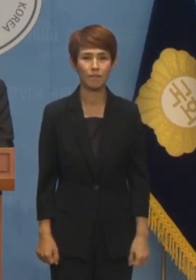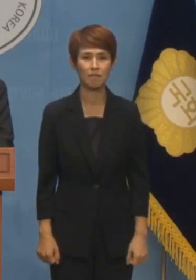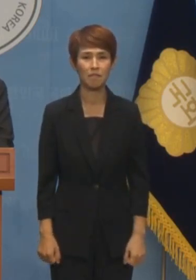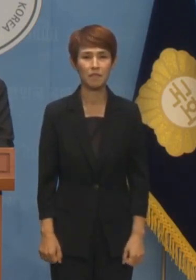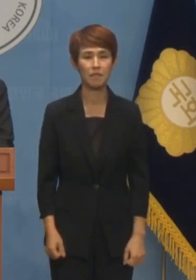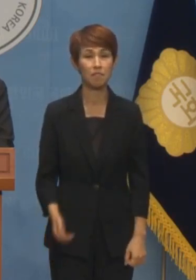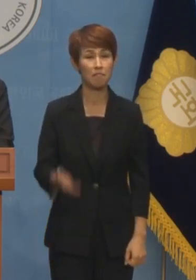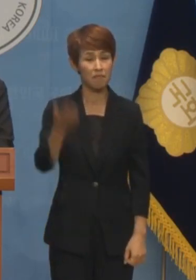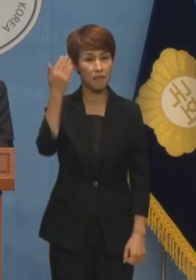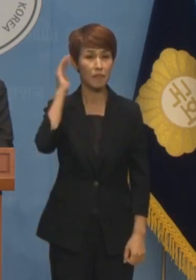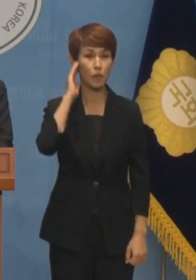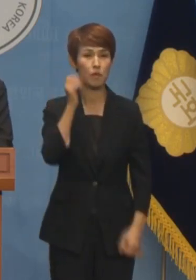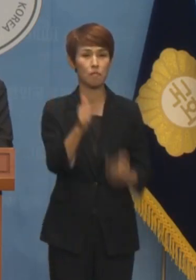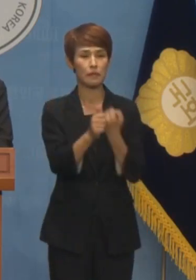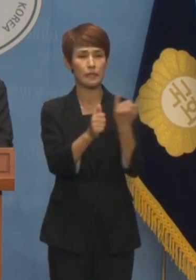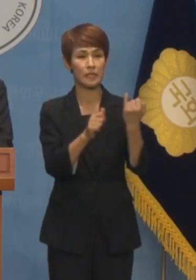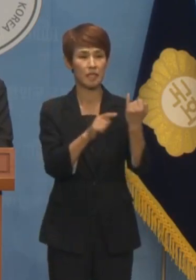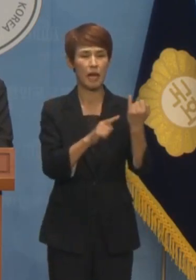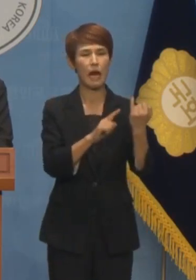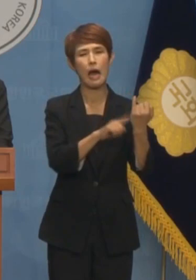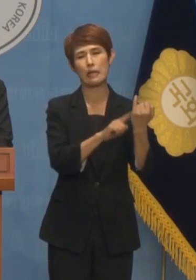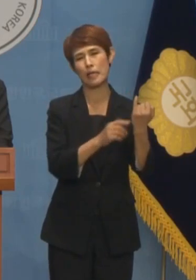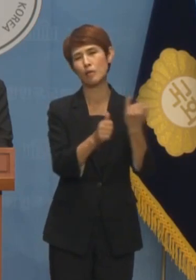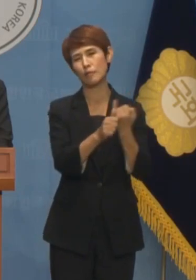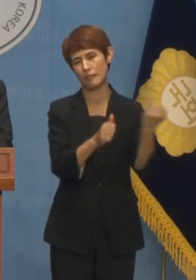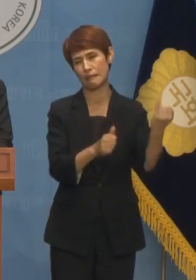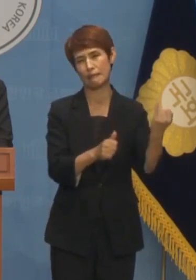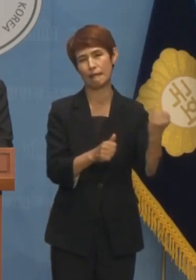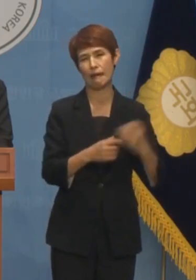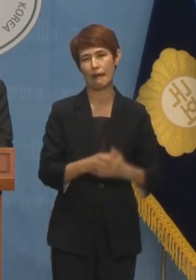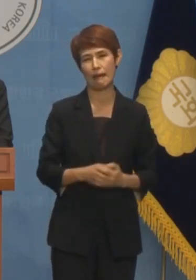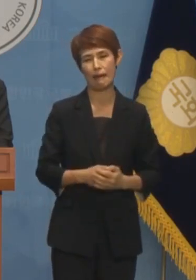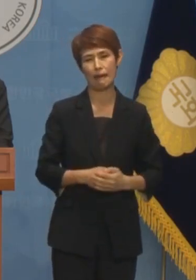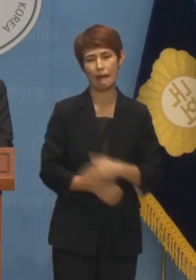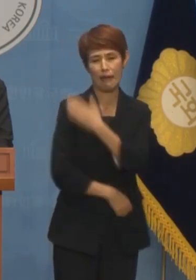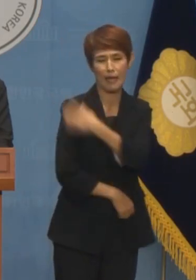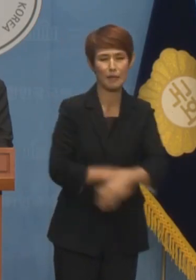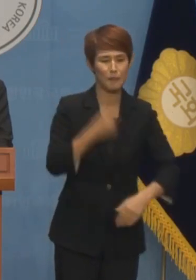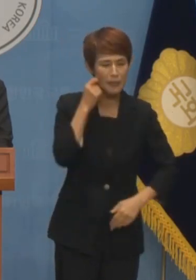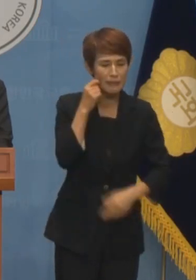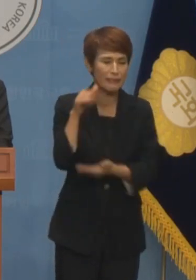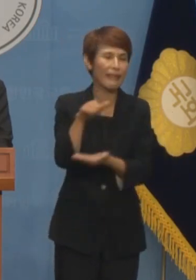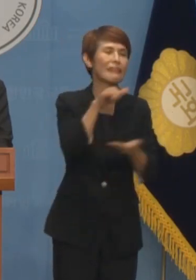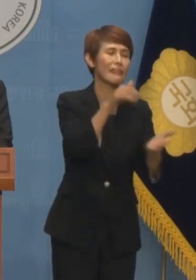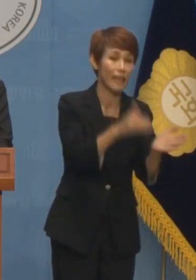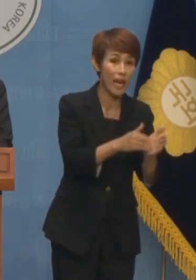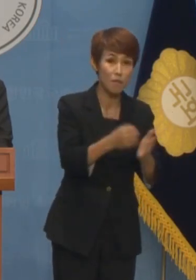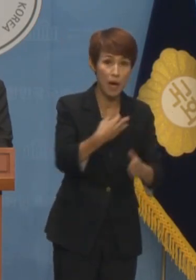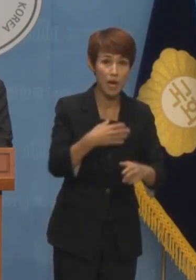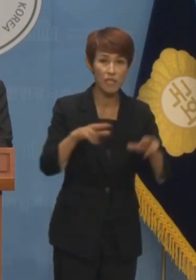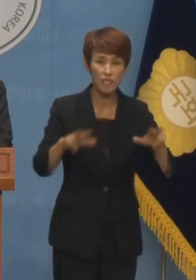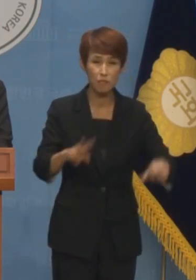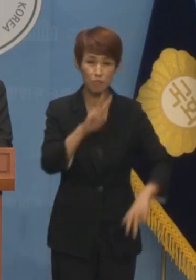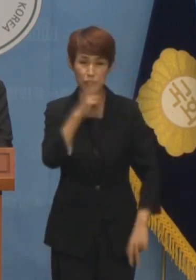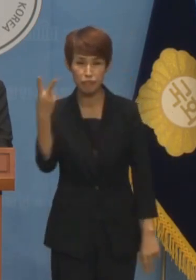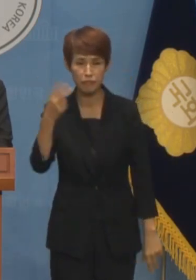언제는 아내가 박절하지 못해 받았다더니 이제는 깜빡 잊고 돌려주지 못했단